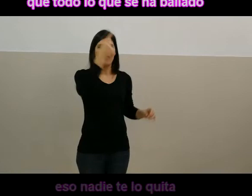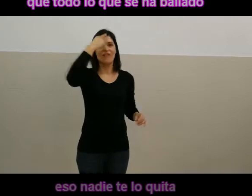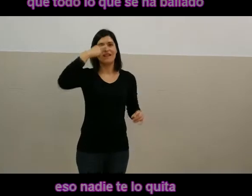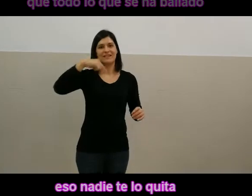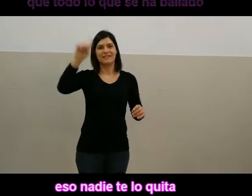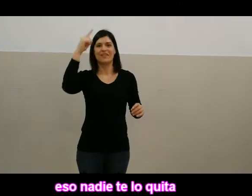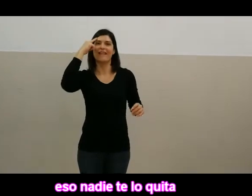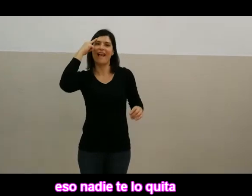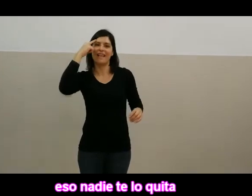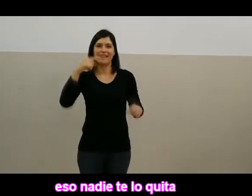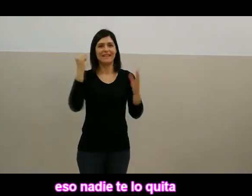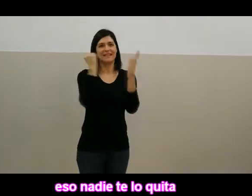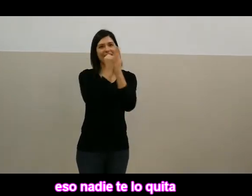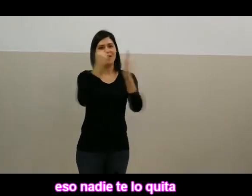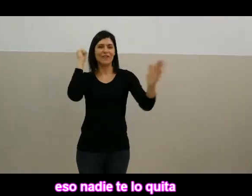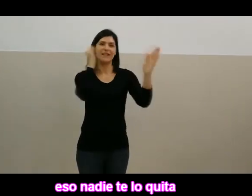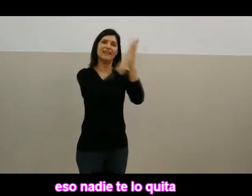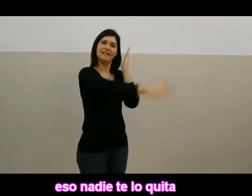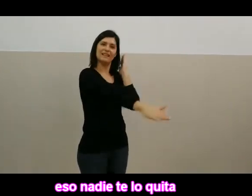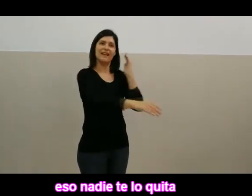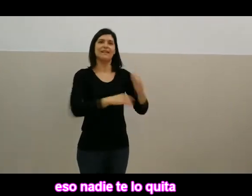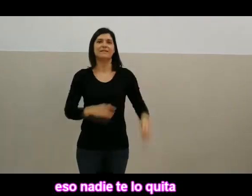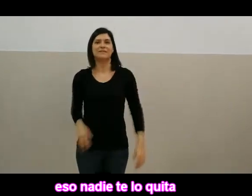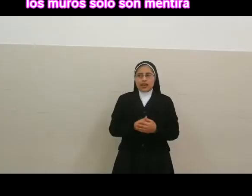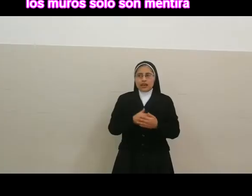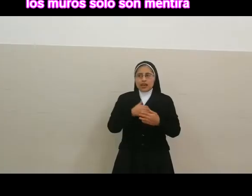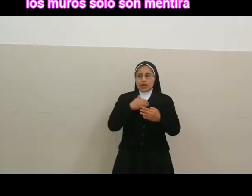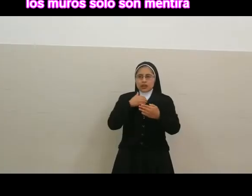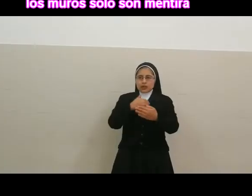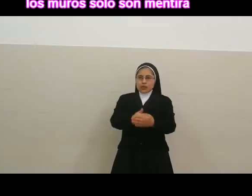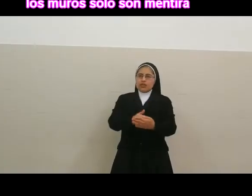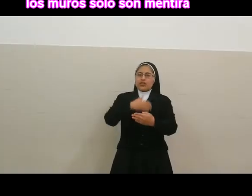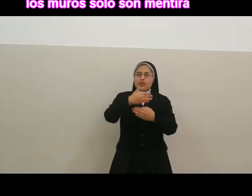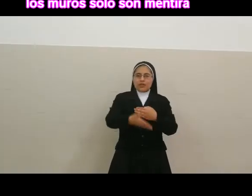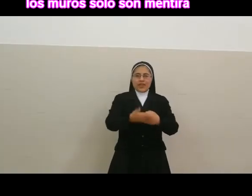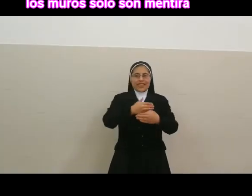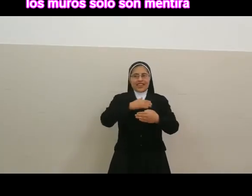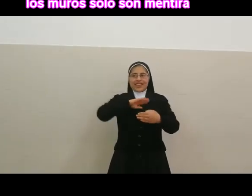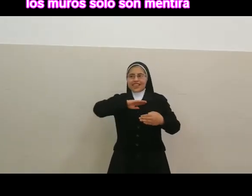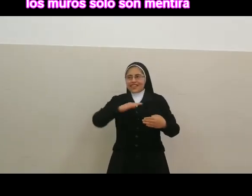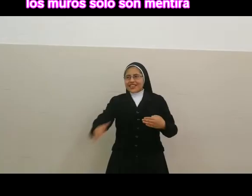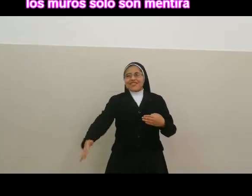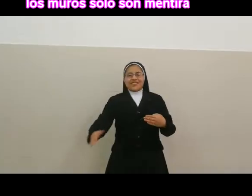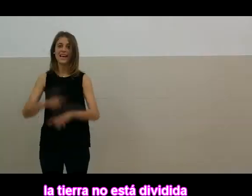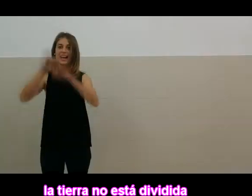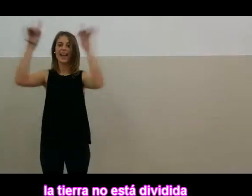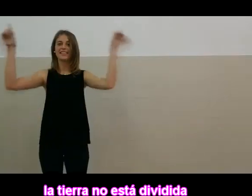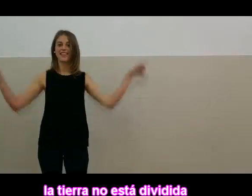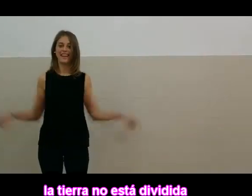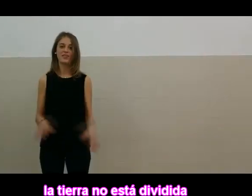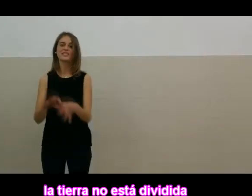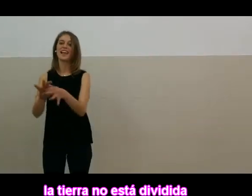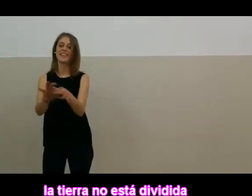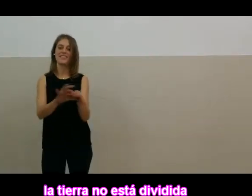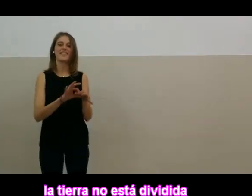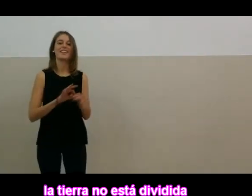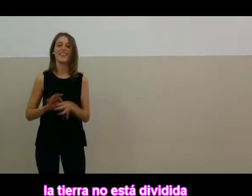bailado, eso nadie te lo quita. Los muros solo son mentira. La tierra no está